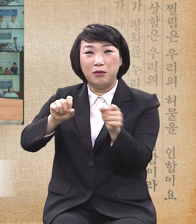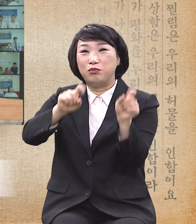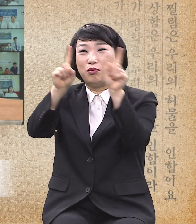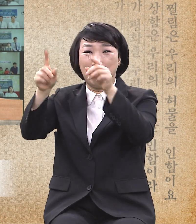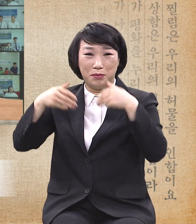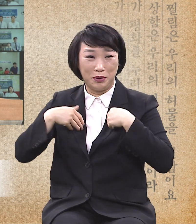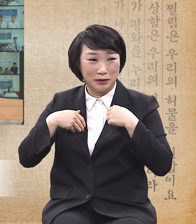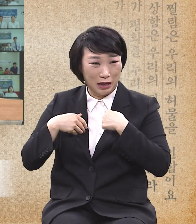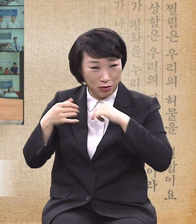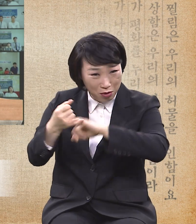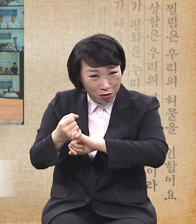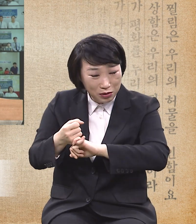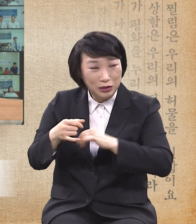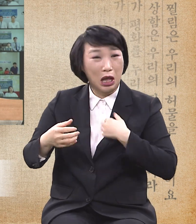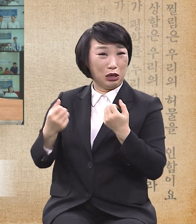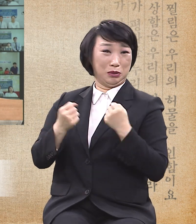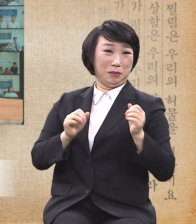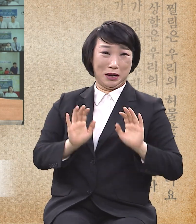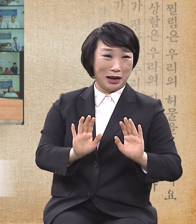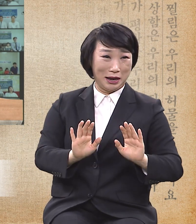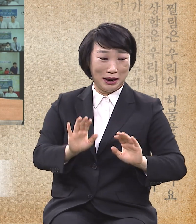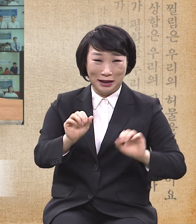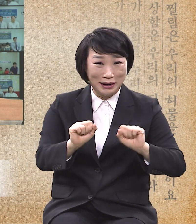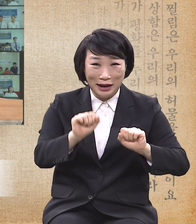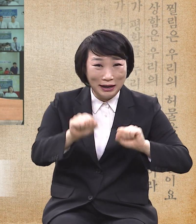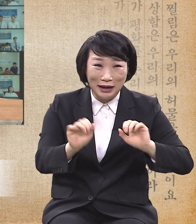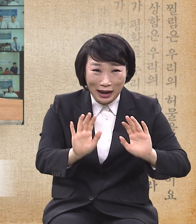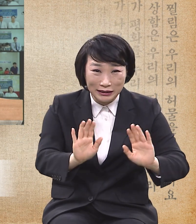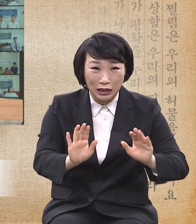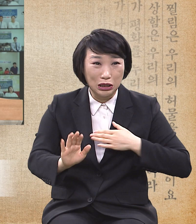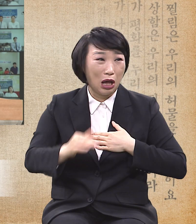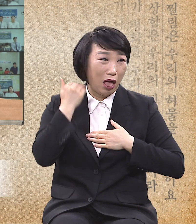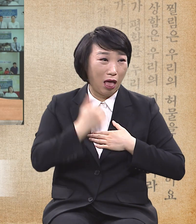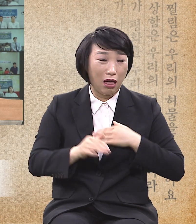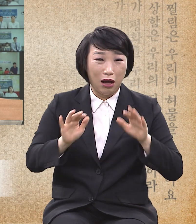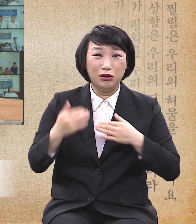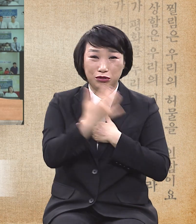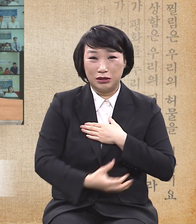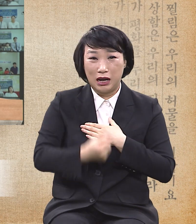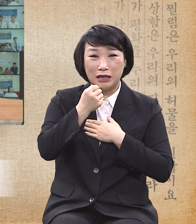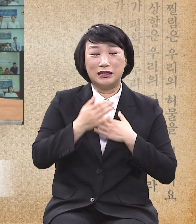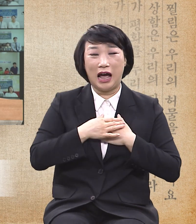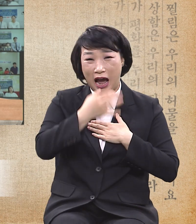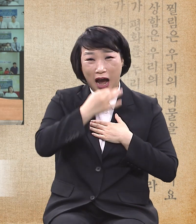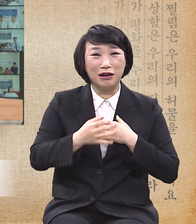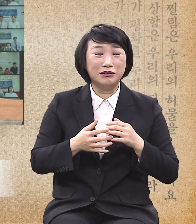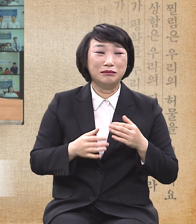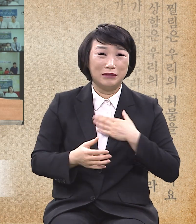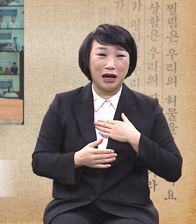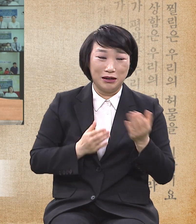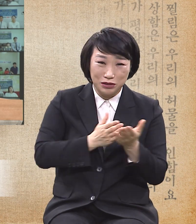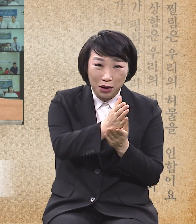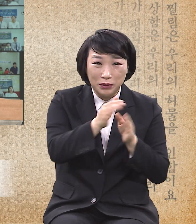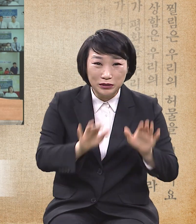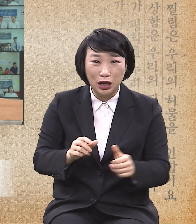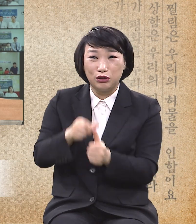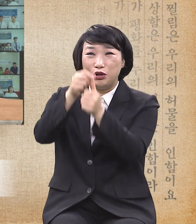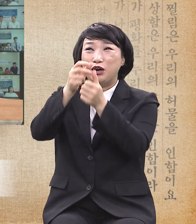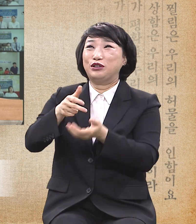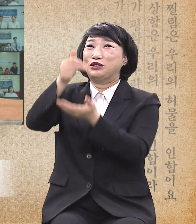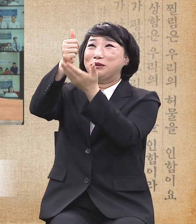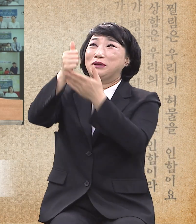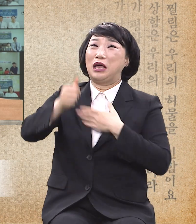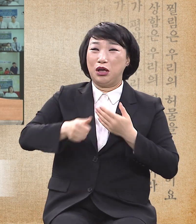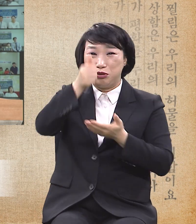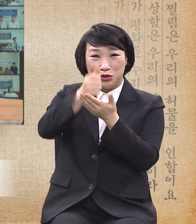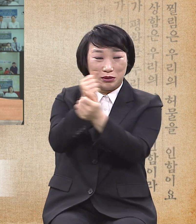응? 그것도 내가 한 게 아니야. 나는 할 수 없어. 육신을 가졌기에 난 욕심 덩어리야. 그러나 구원의 주님이